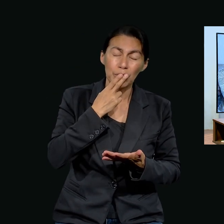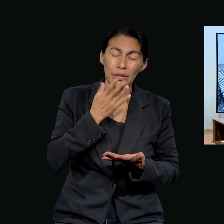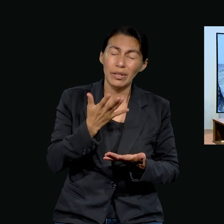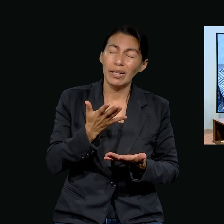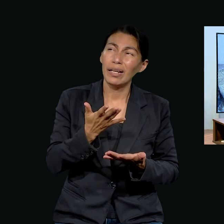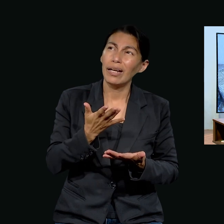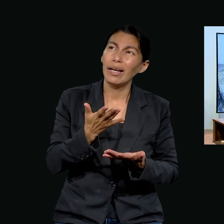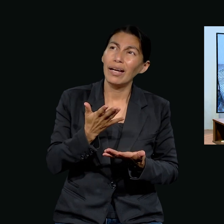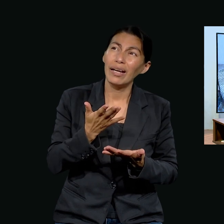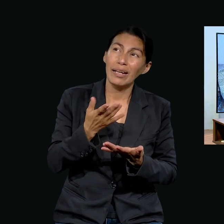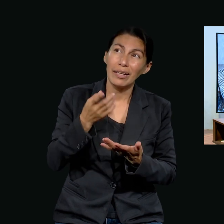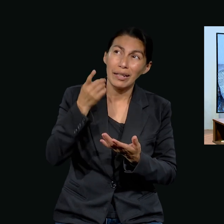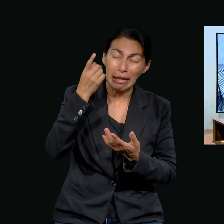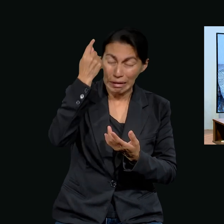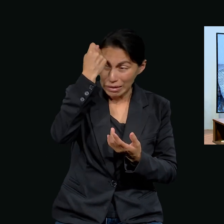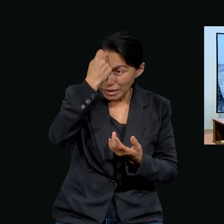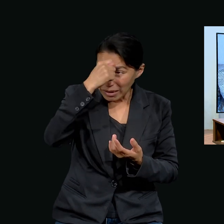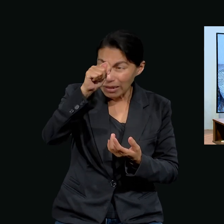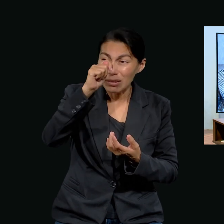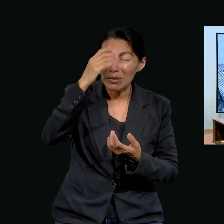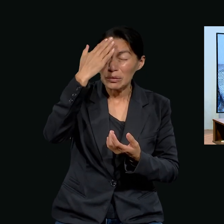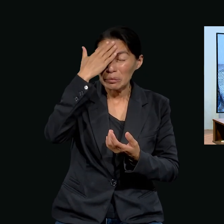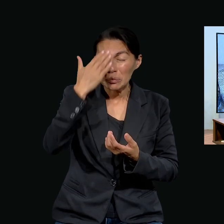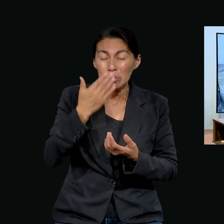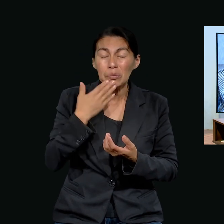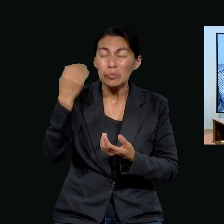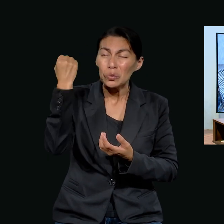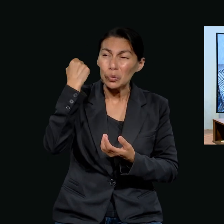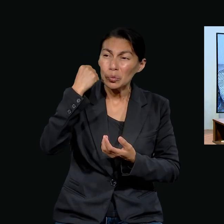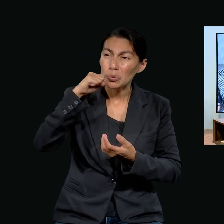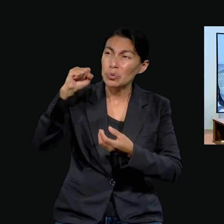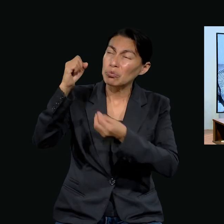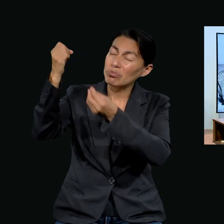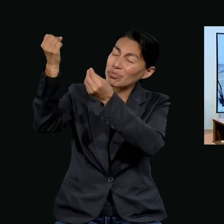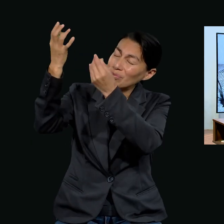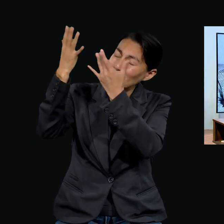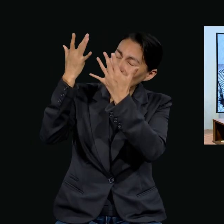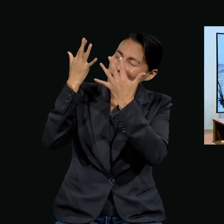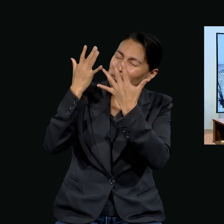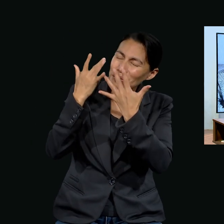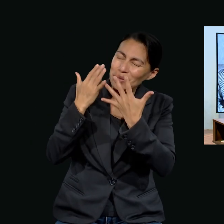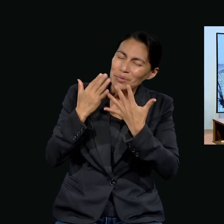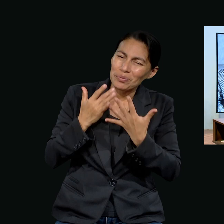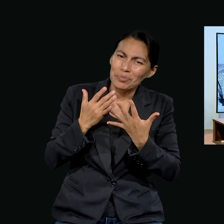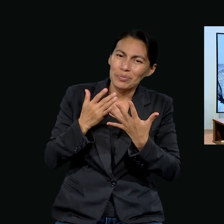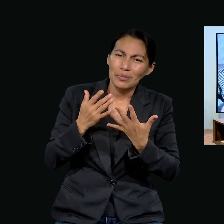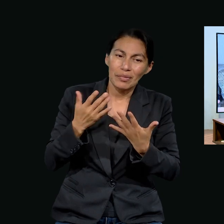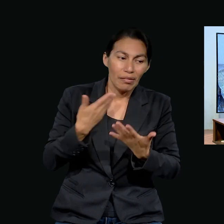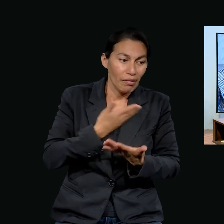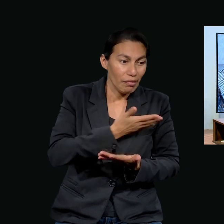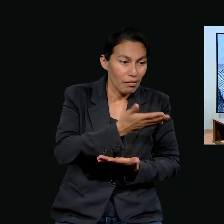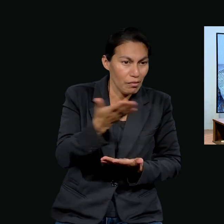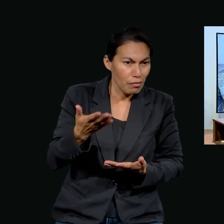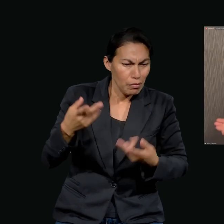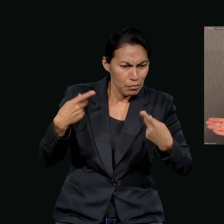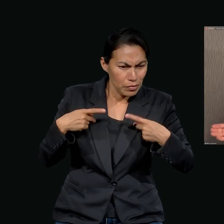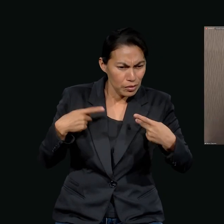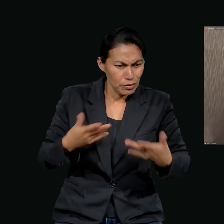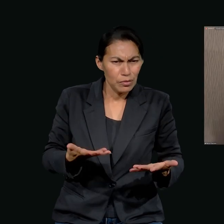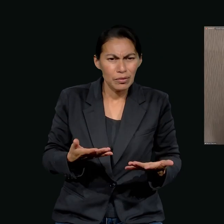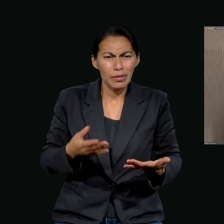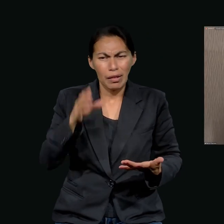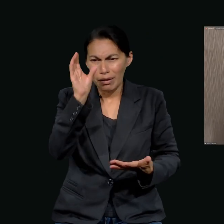con los talentos y con las capacidades que tenemos y también el temperamento, la